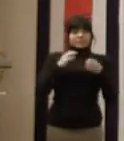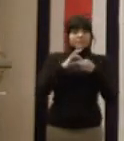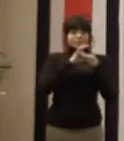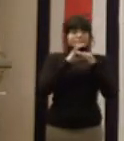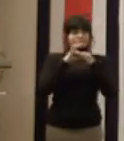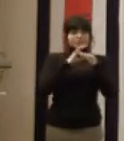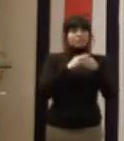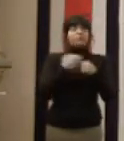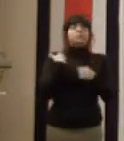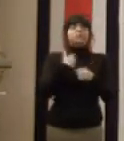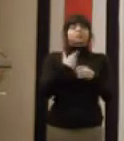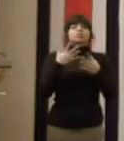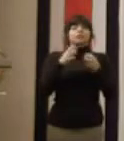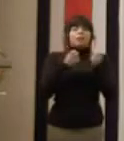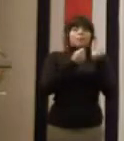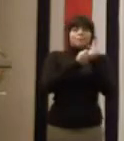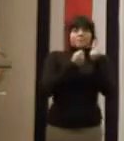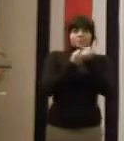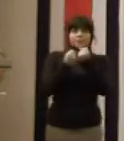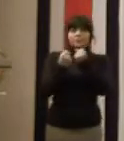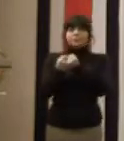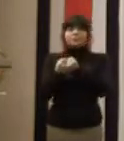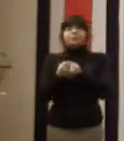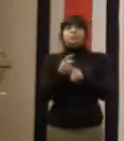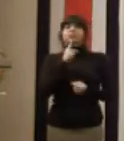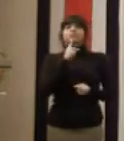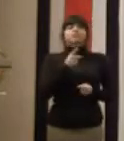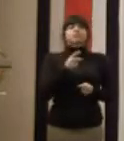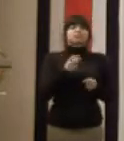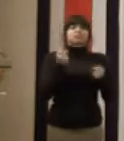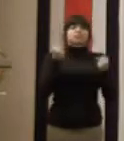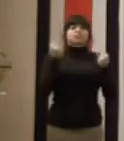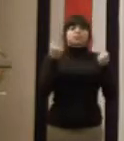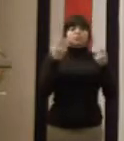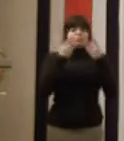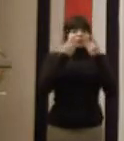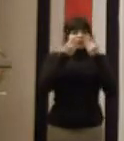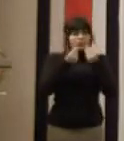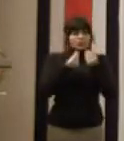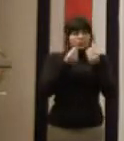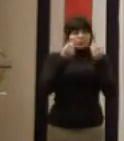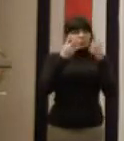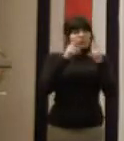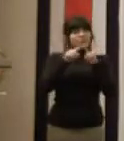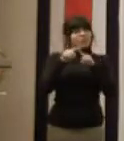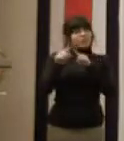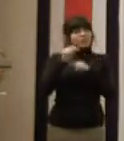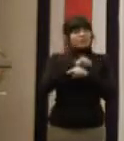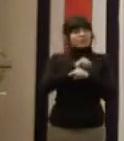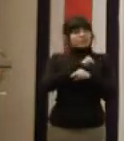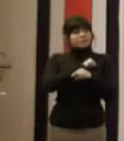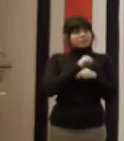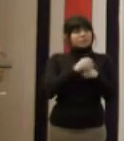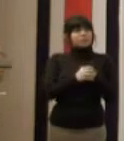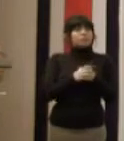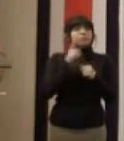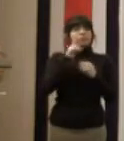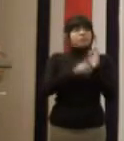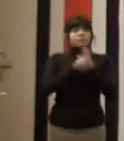Hemos hecho contribuciones verdaderamente muy ricas en muy diferentes aspectos al desarrollo